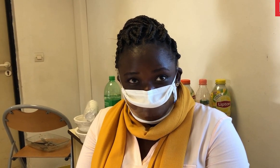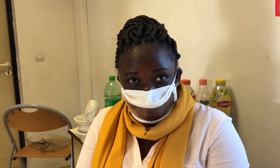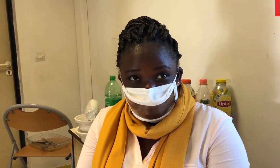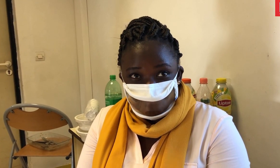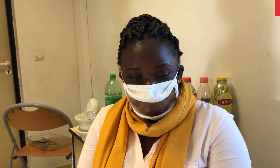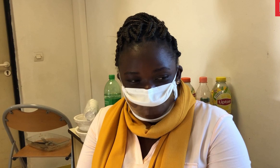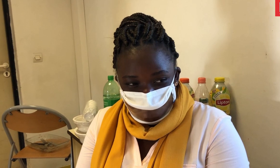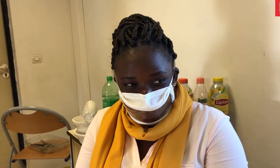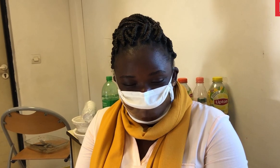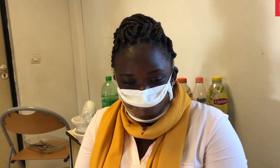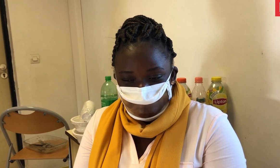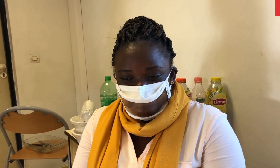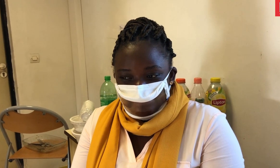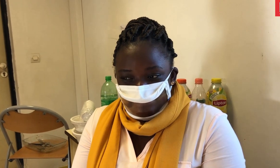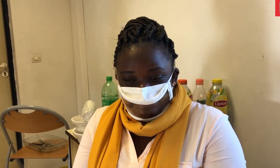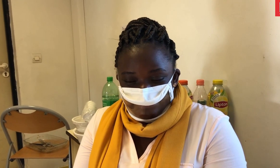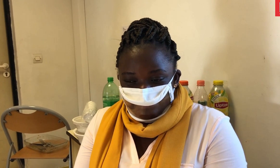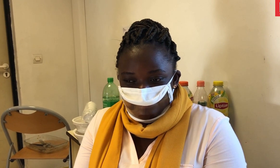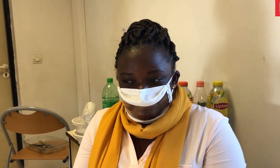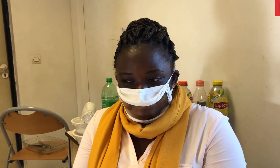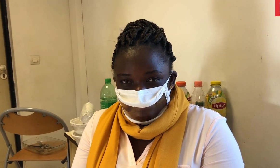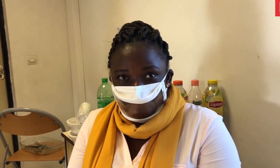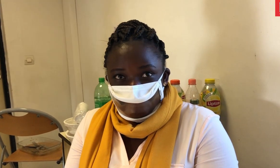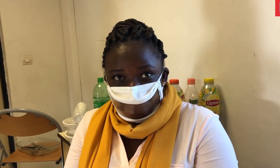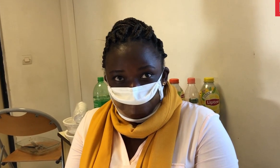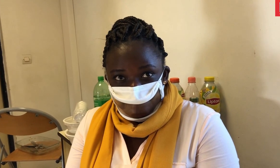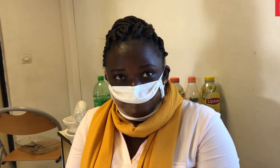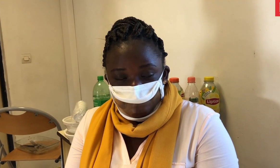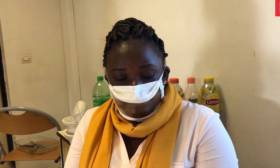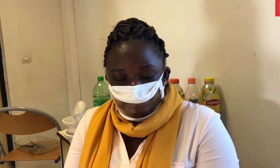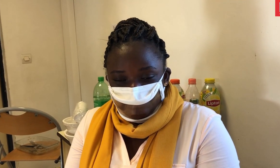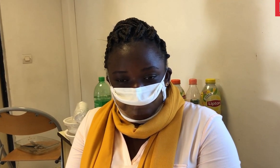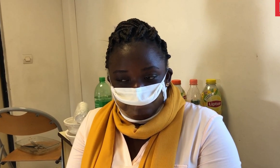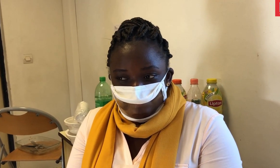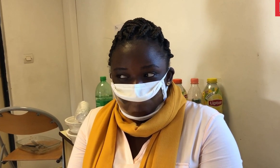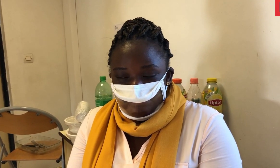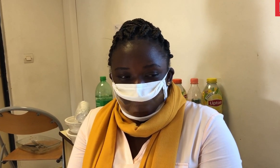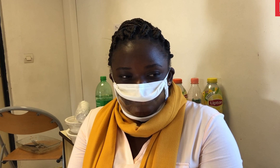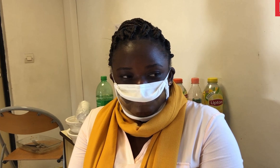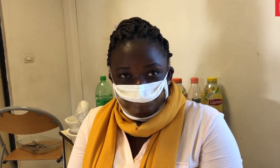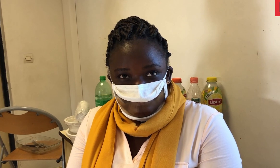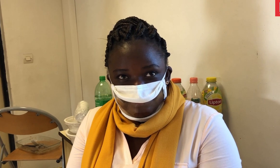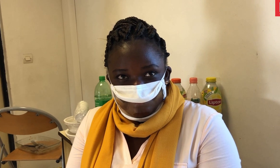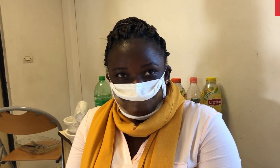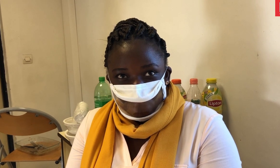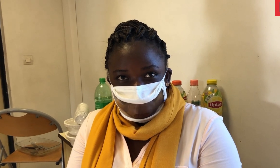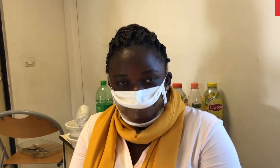médical à la maison de retraite. Et À l'EHPAD de Meaux, c'est ça? non, à l'EHPAD de Clé-Sully. D'accord.